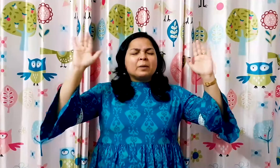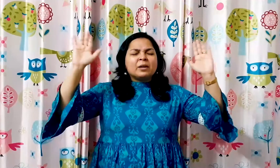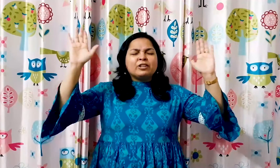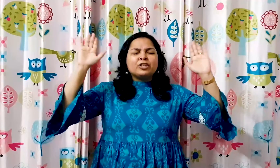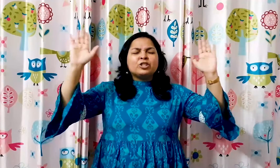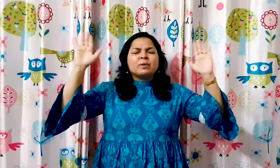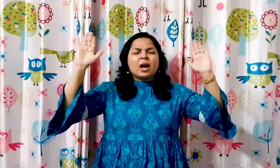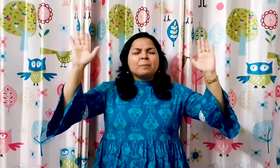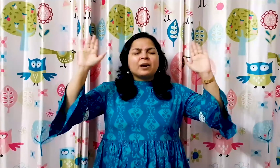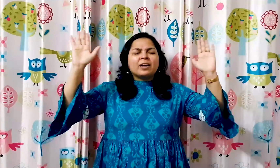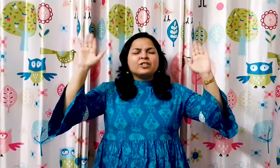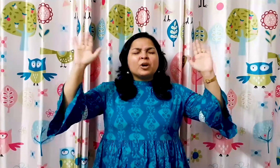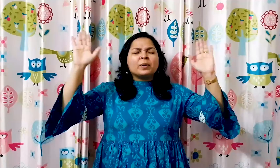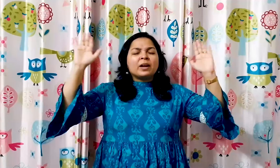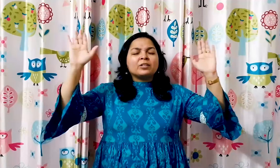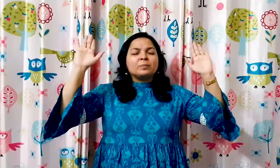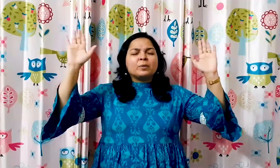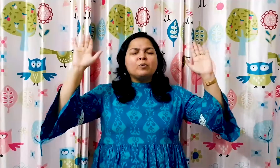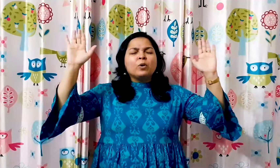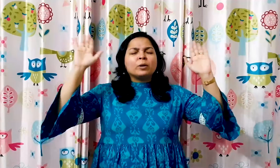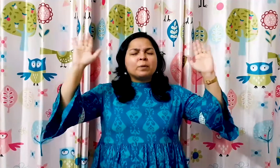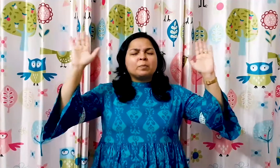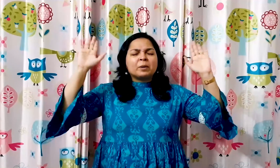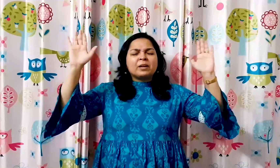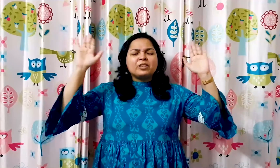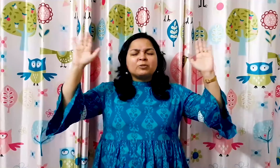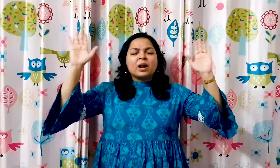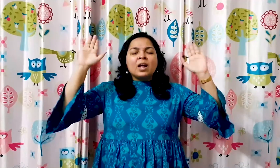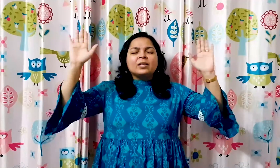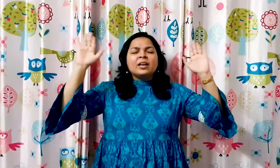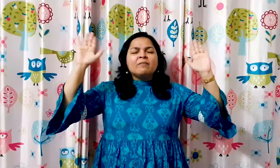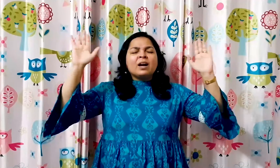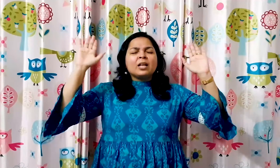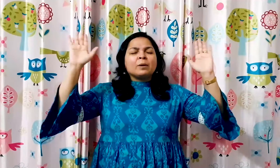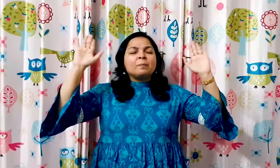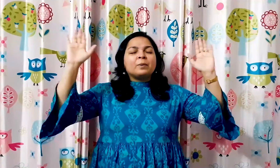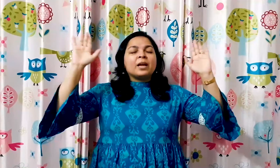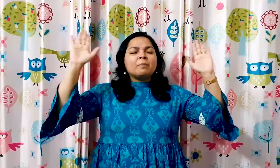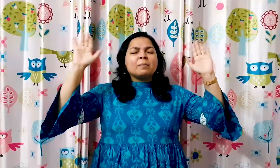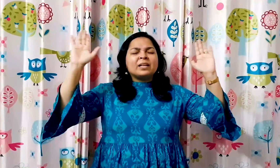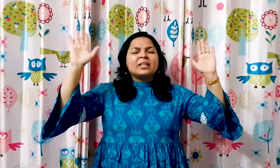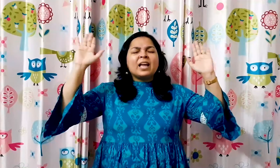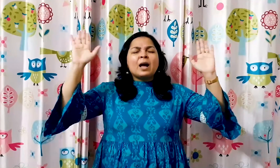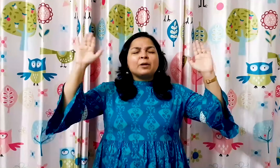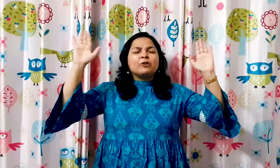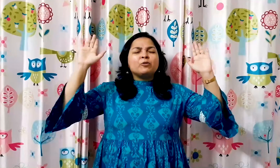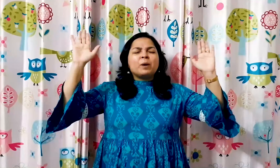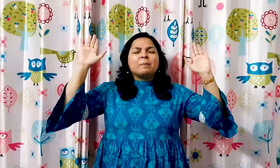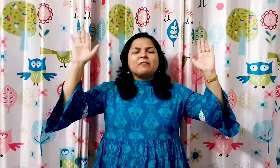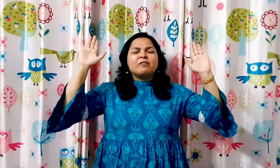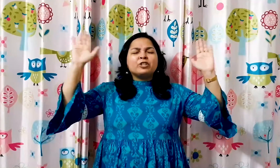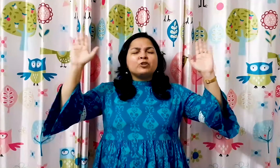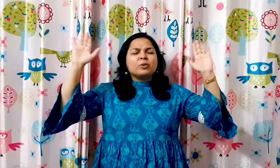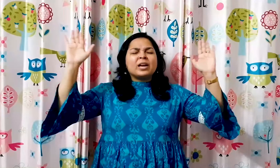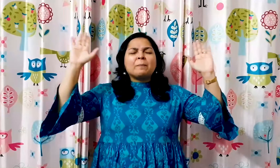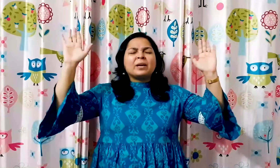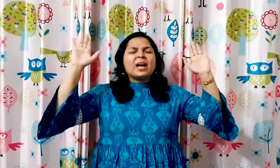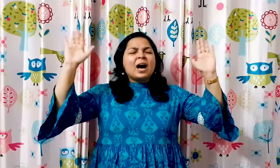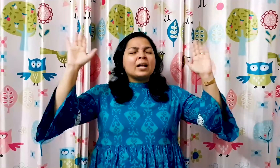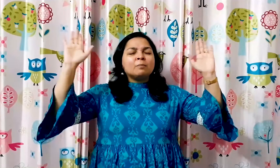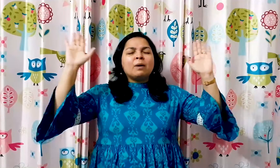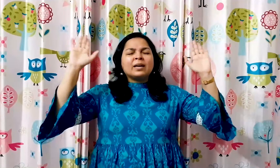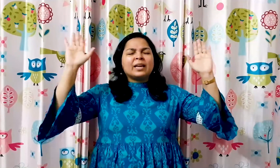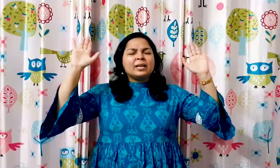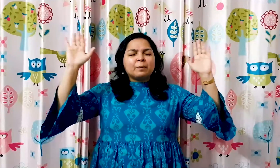धन्यवाद देते परमेश्वर आप राजाओं के राजा प्रभु के प्रभु परमेश्वर धन्यवाद आपके प्रेम आपकी दया आपकी कृपा आपके वचनों के